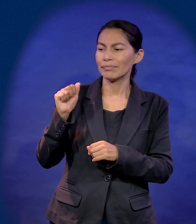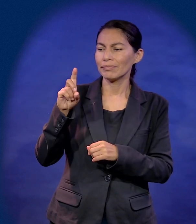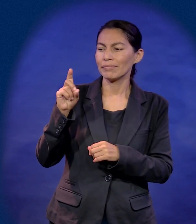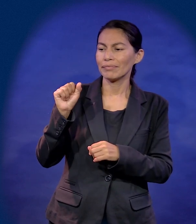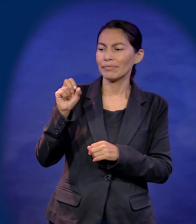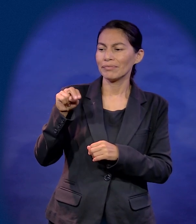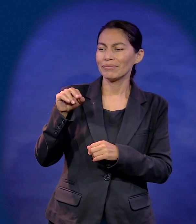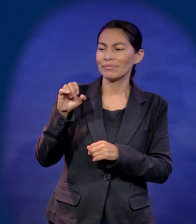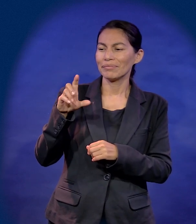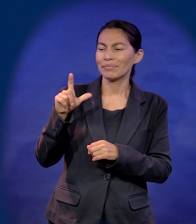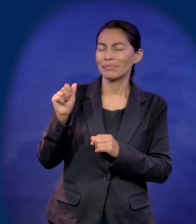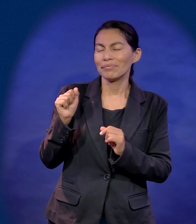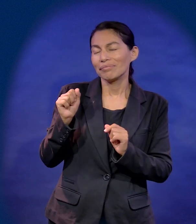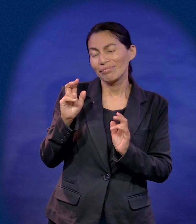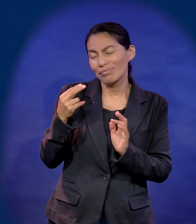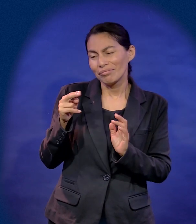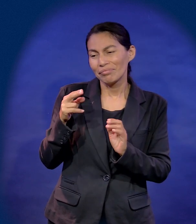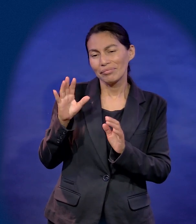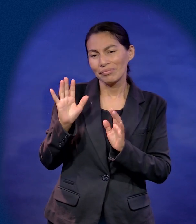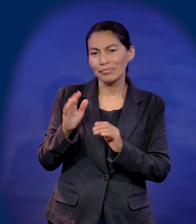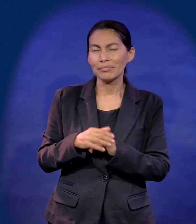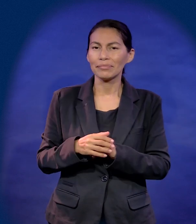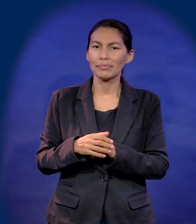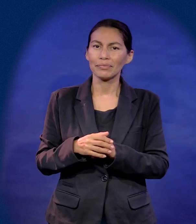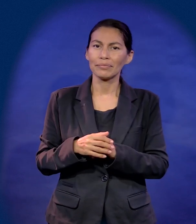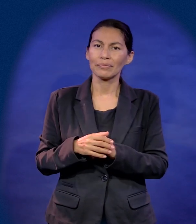Claro que sí, Sara Daniela, allá voy.